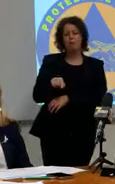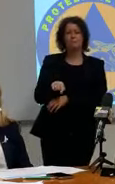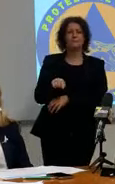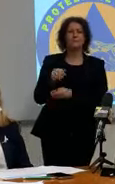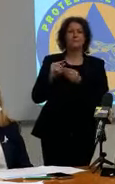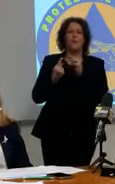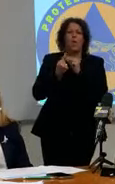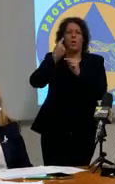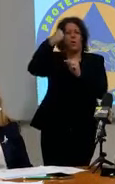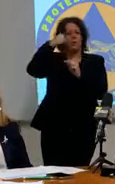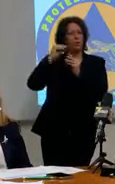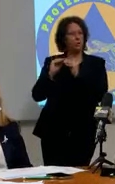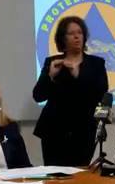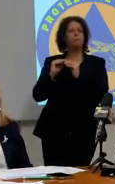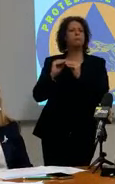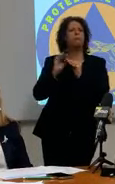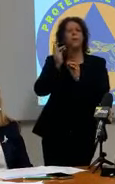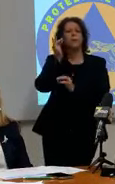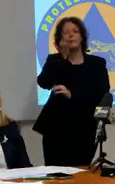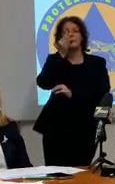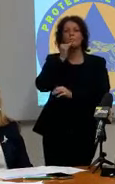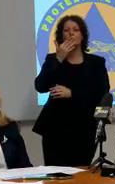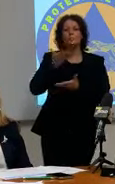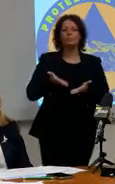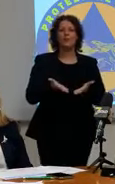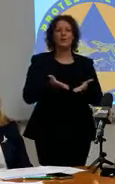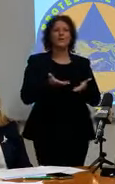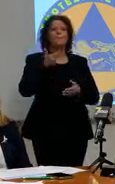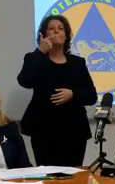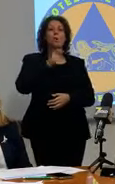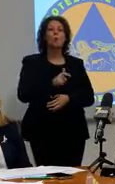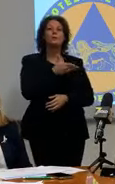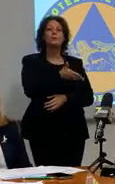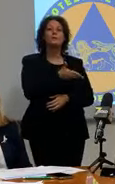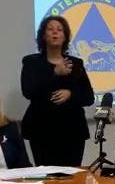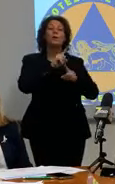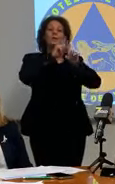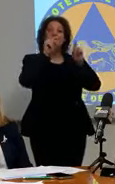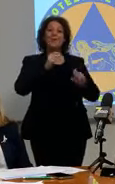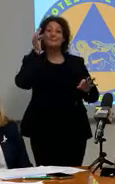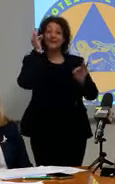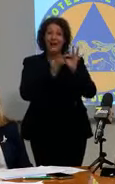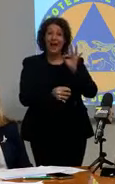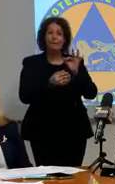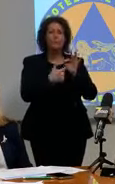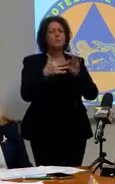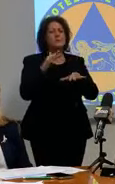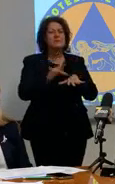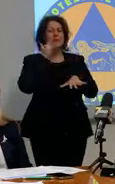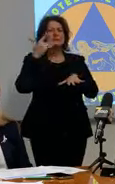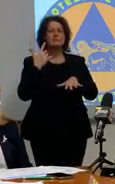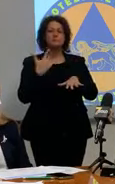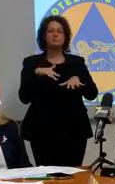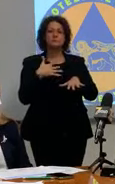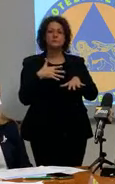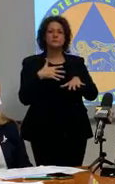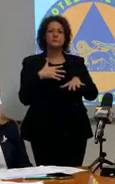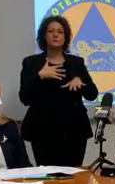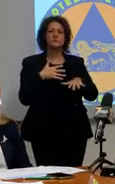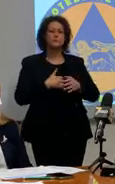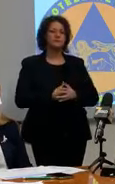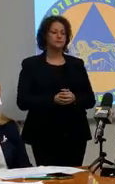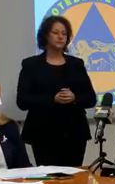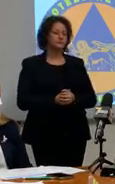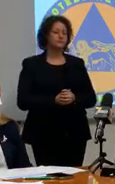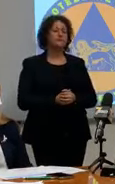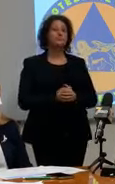Questo è permesso perché il test veloce è di una sensibilità notevolissima. Pensate che